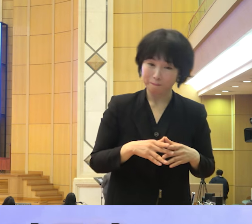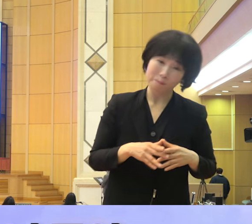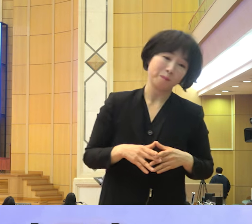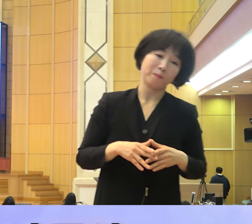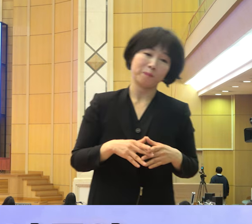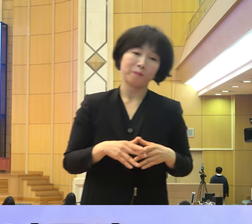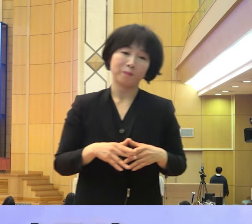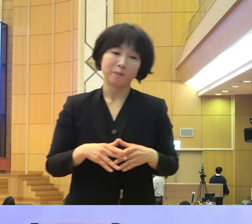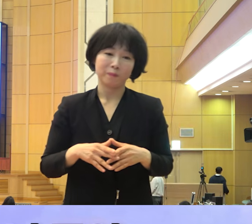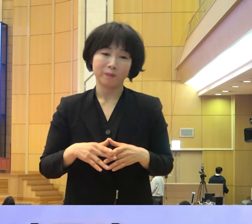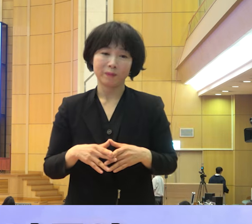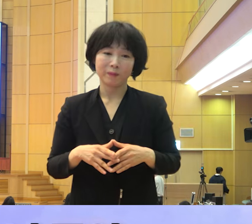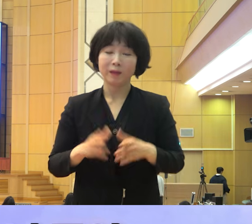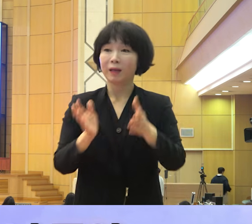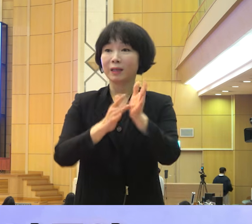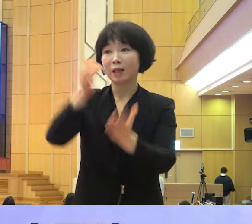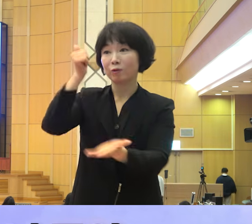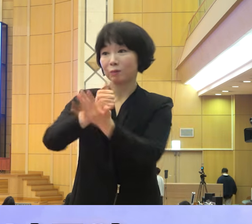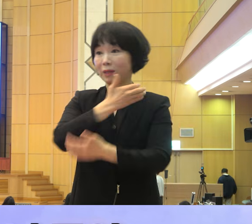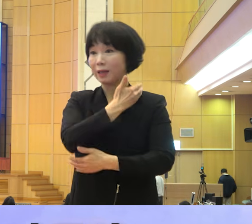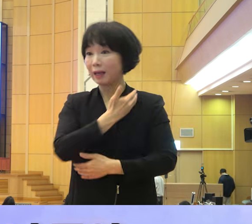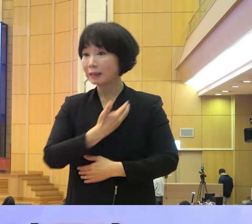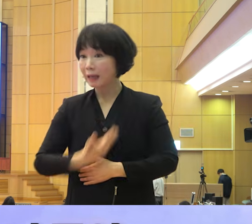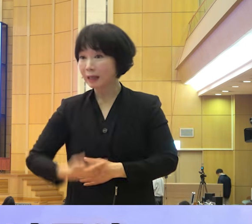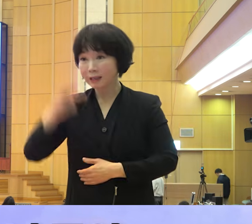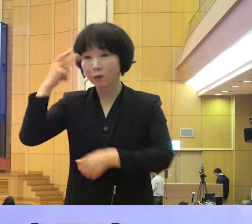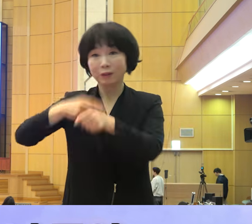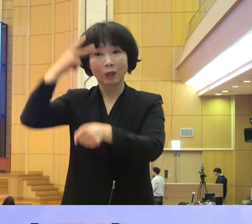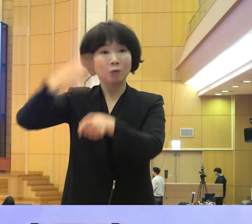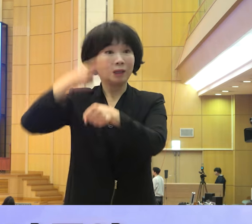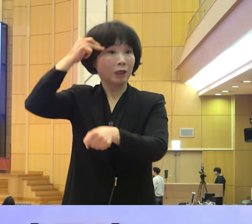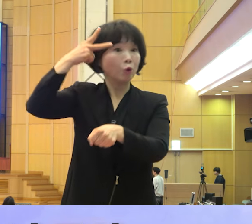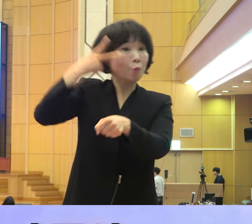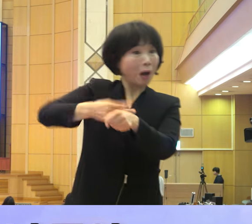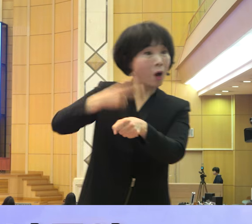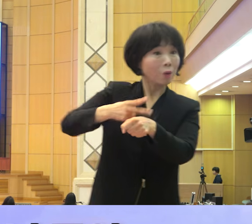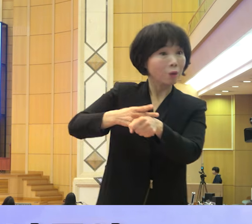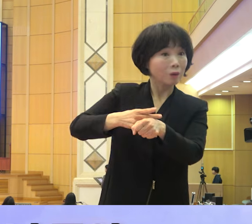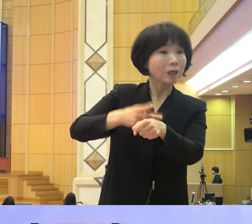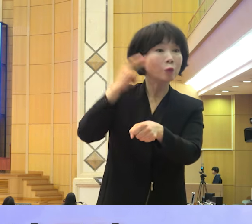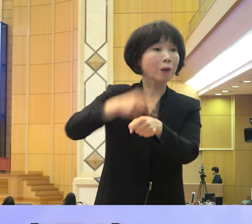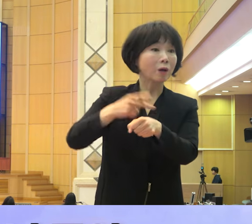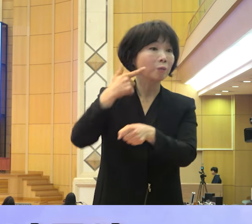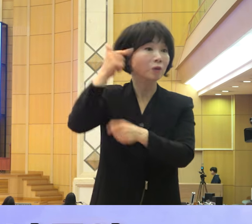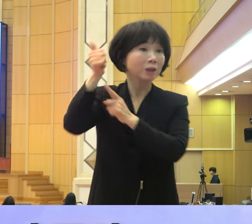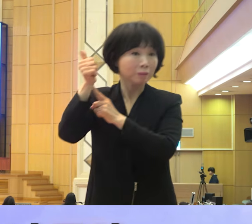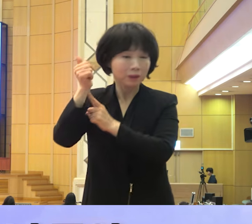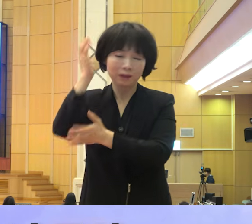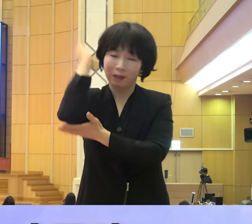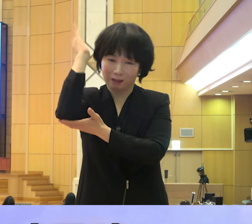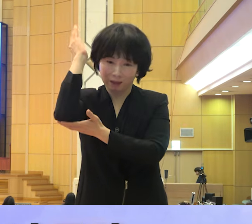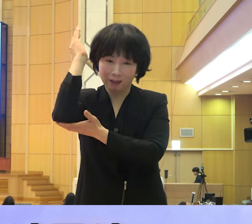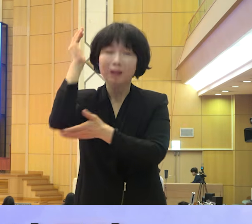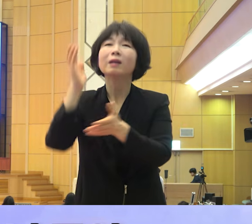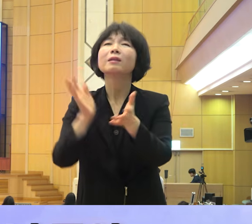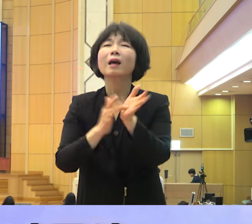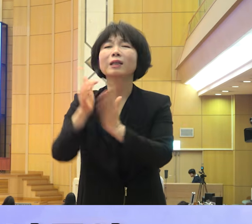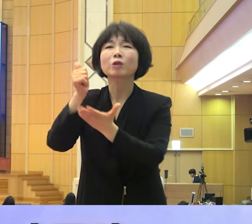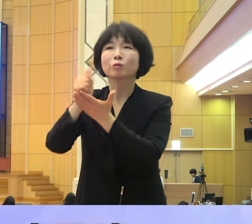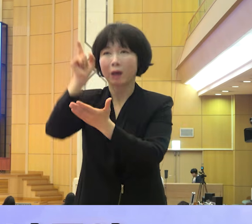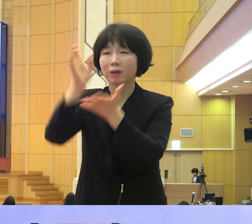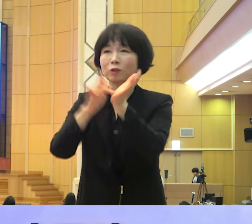나는 말씀을 증거할 때 사람의 지혜나 아름다운 말로 하지 아니하고 예수 그리스도와 십자가에 못 박힌 것 외에는 알지